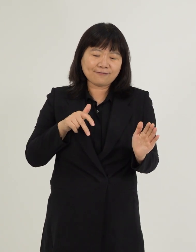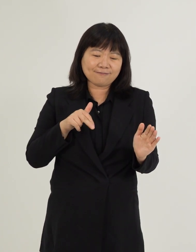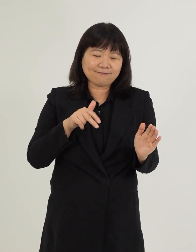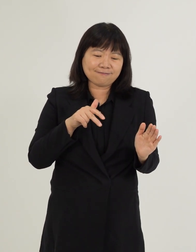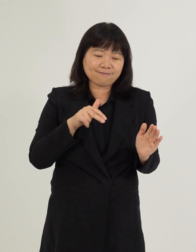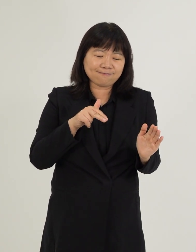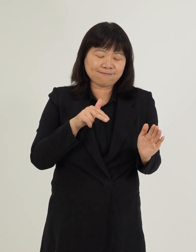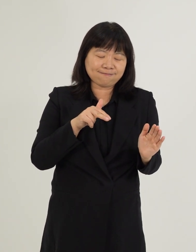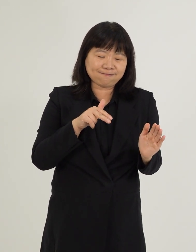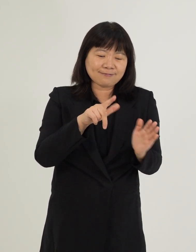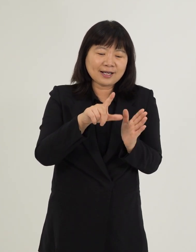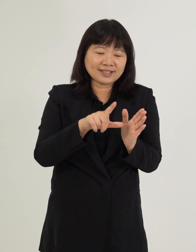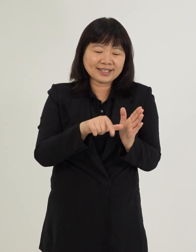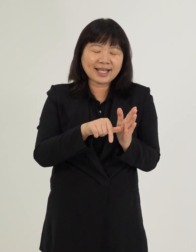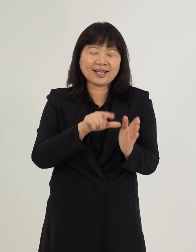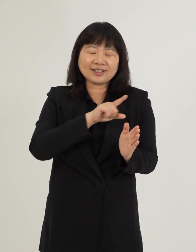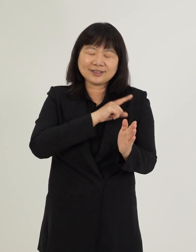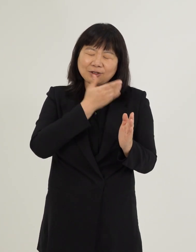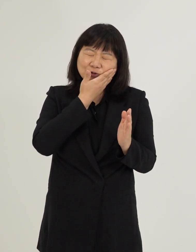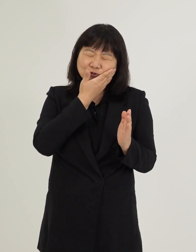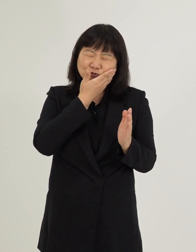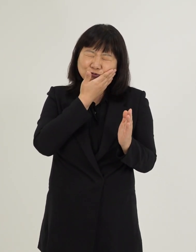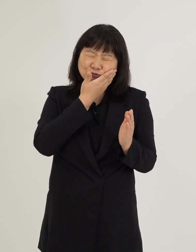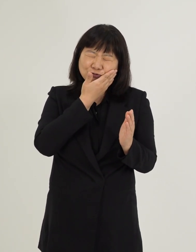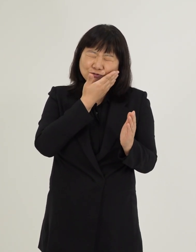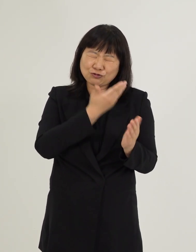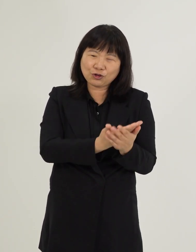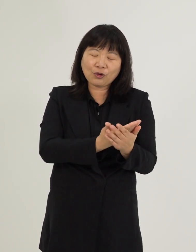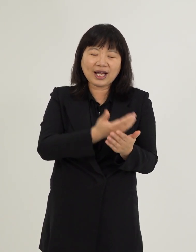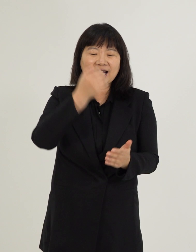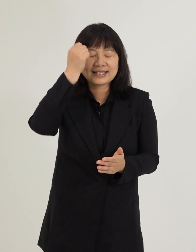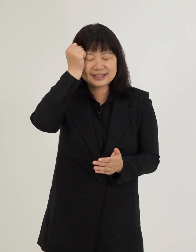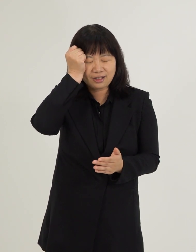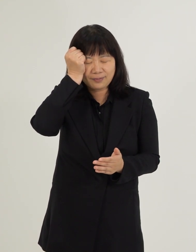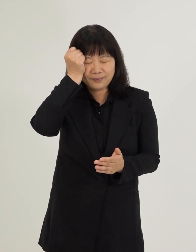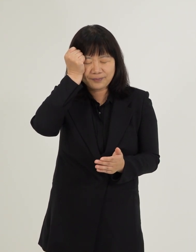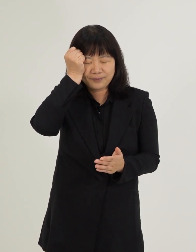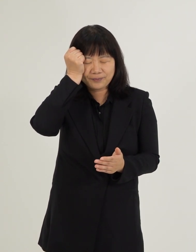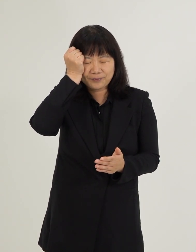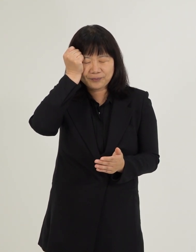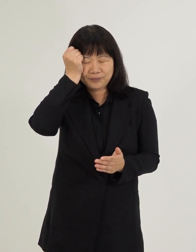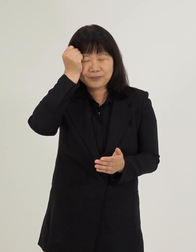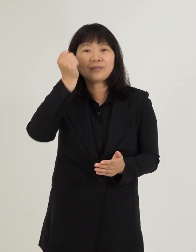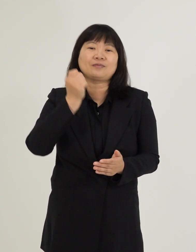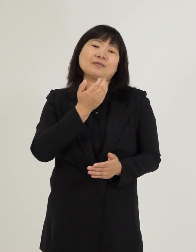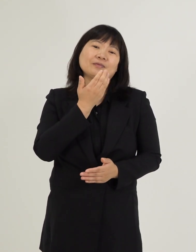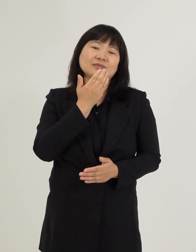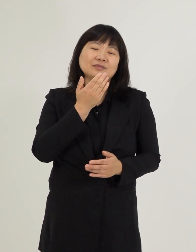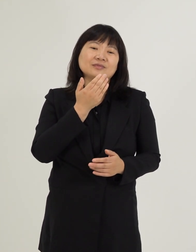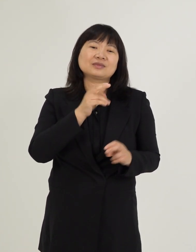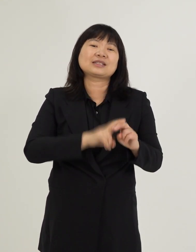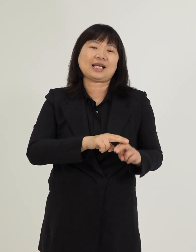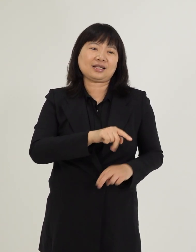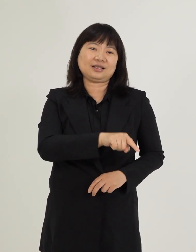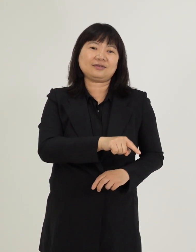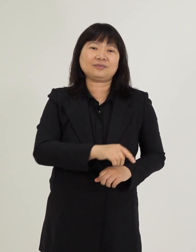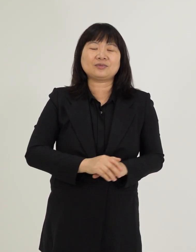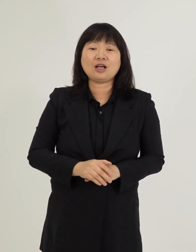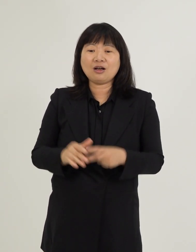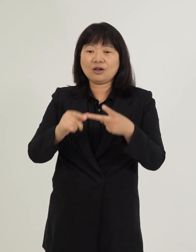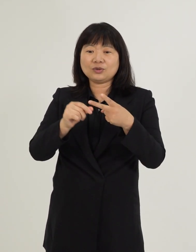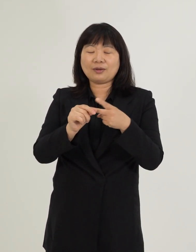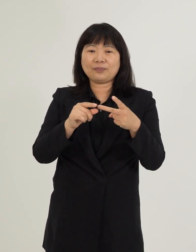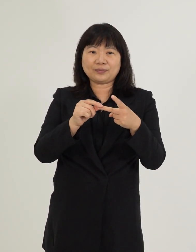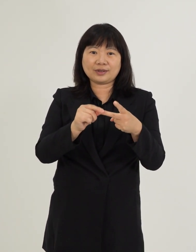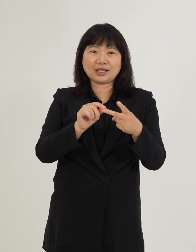기억과 회상과 흔적을 갖고 있는 공간입니다. 두 번째 장소가 벳바게입니다.